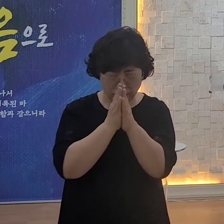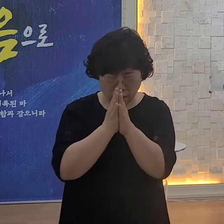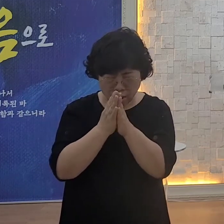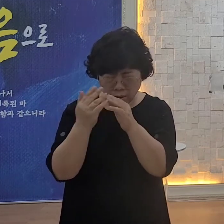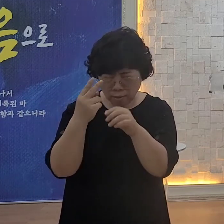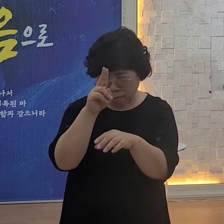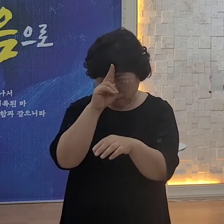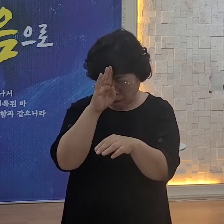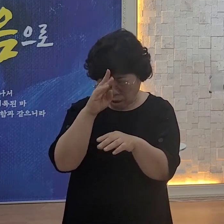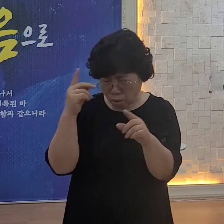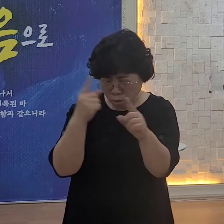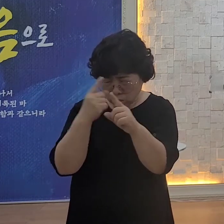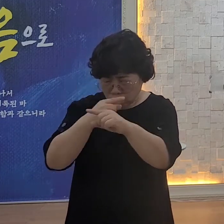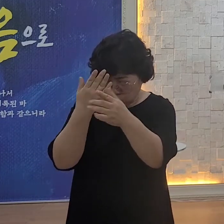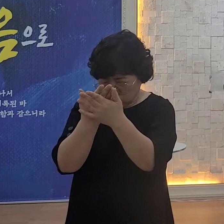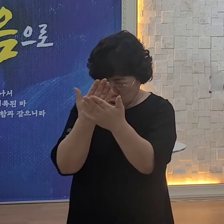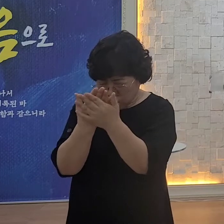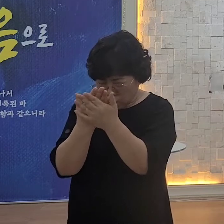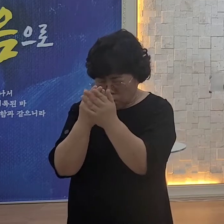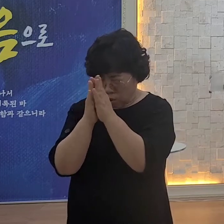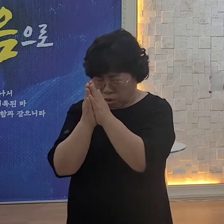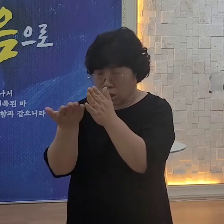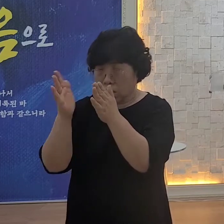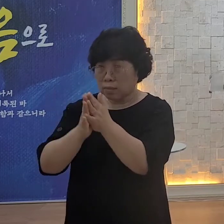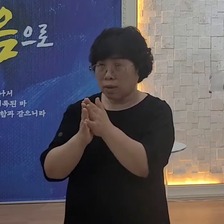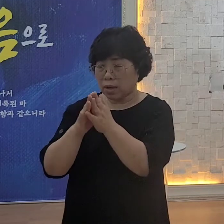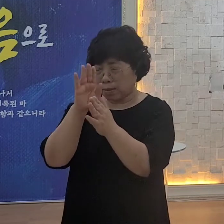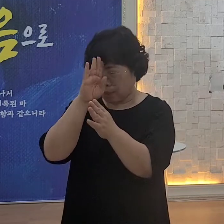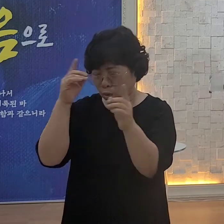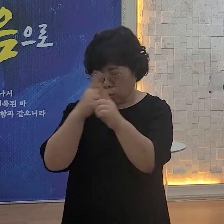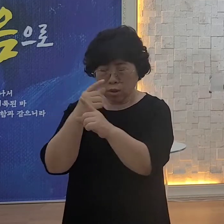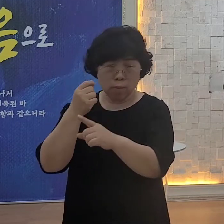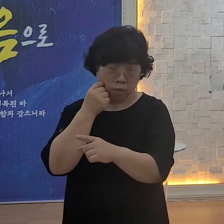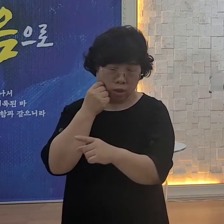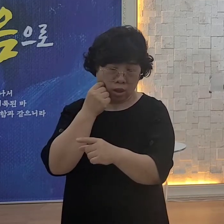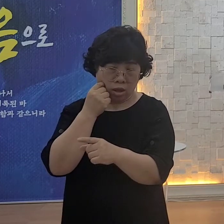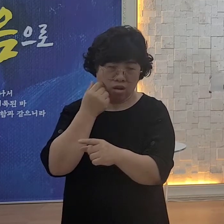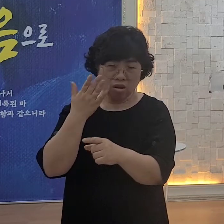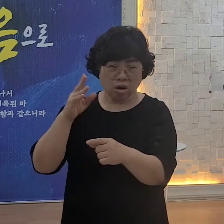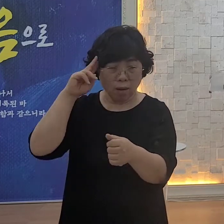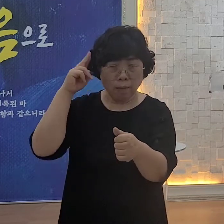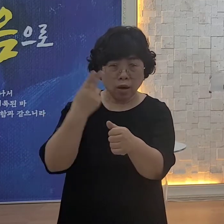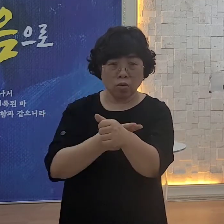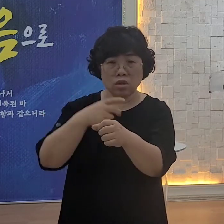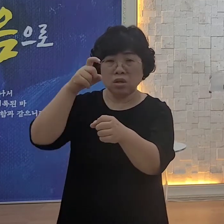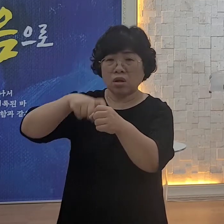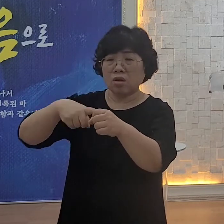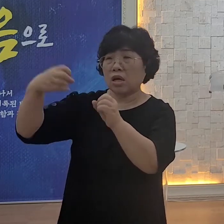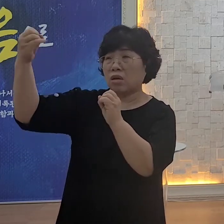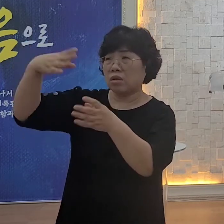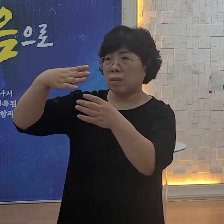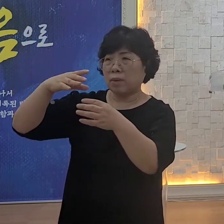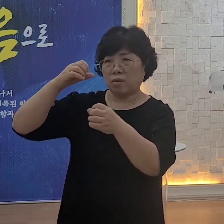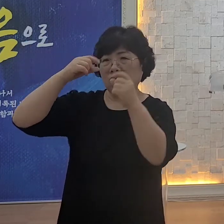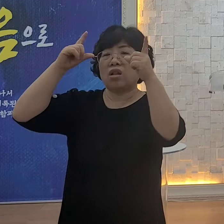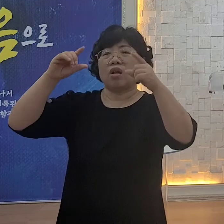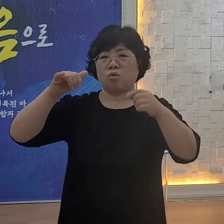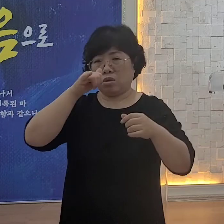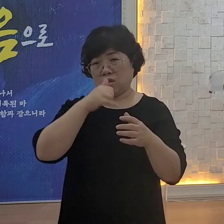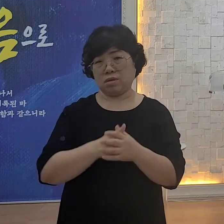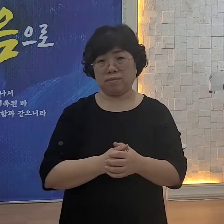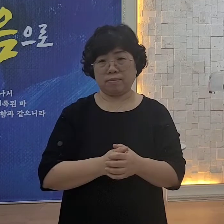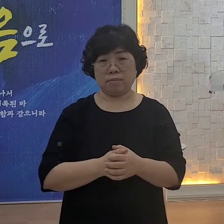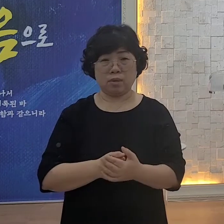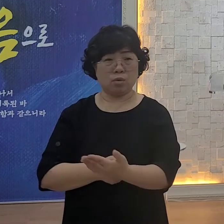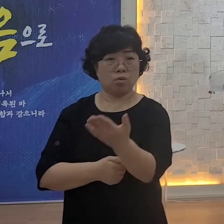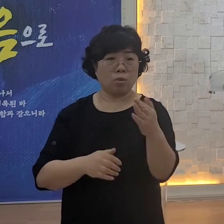그게 자신에게 떡이라는 사실을 깨닫게 돼요. 바울이. 여러분, 바울은